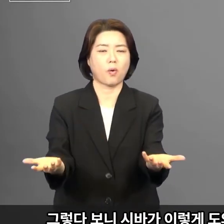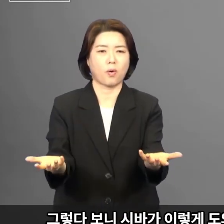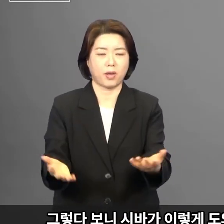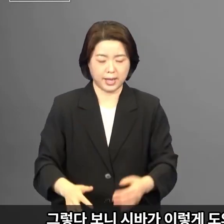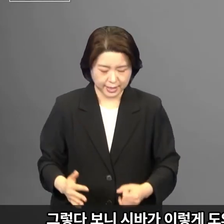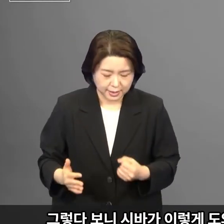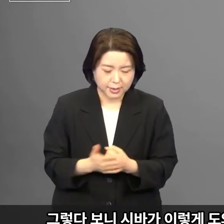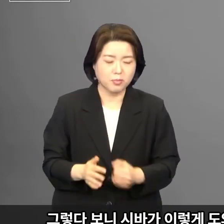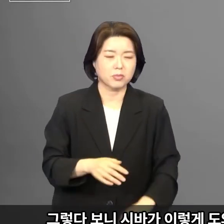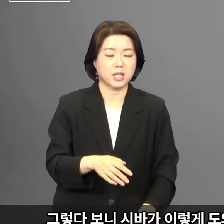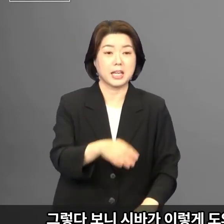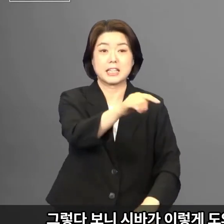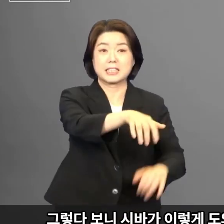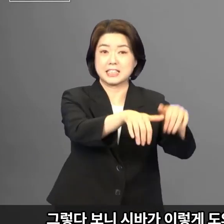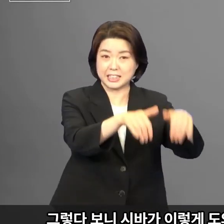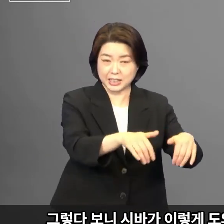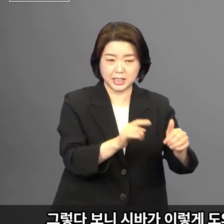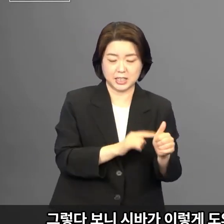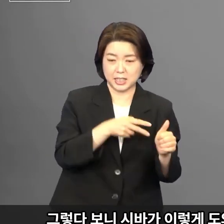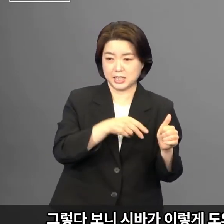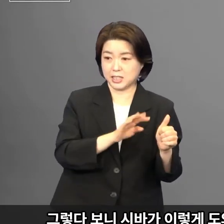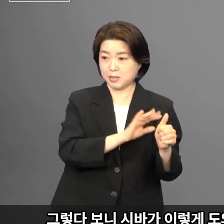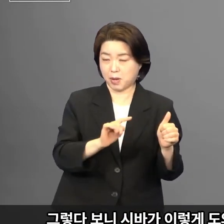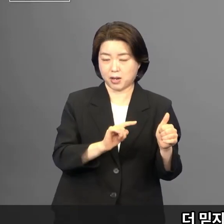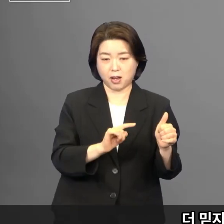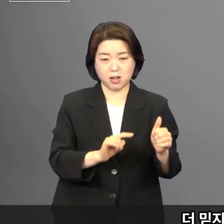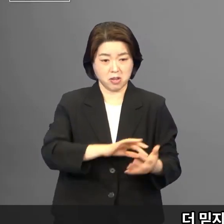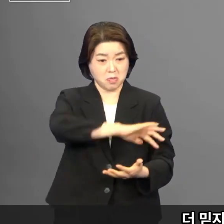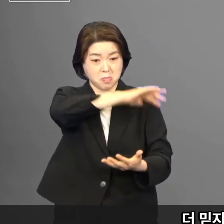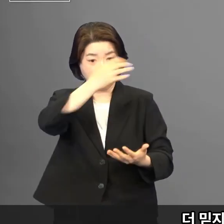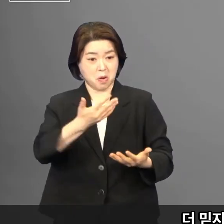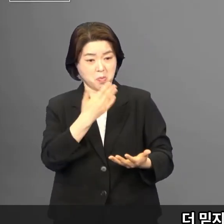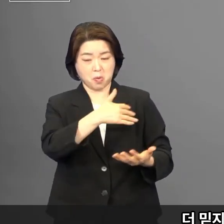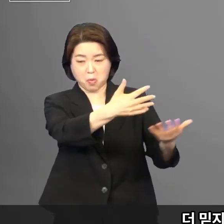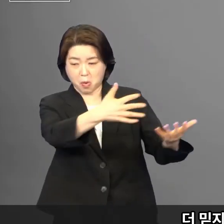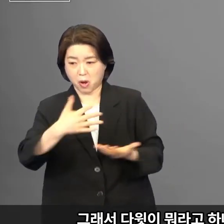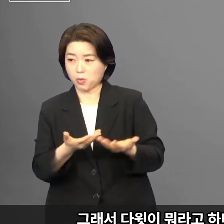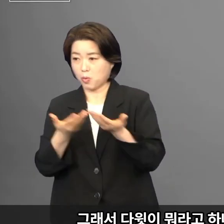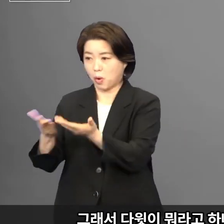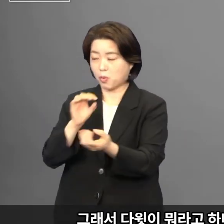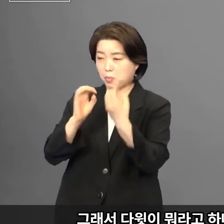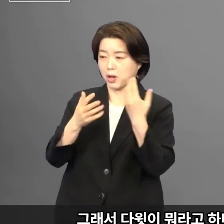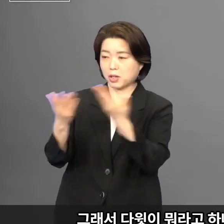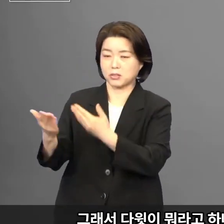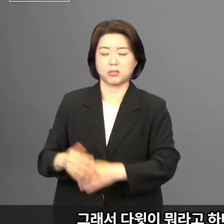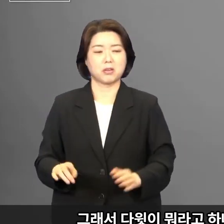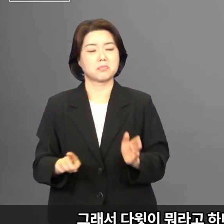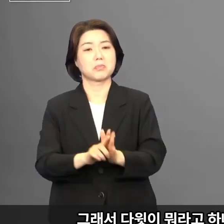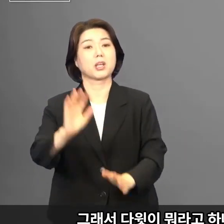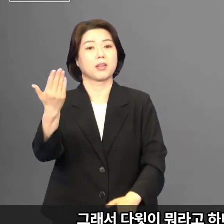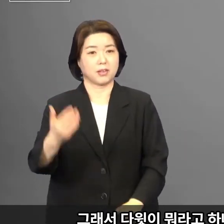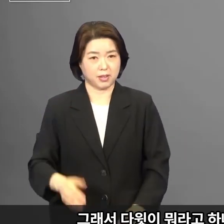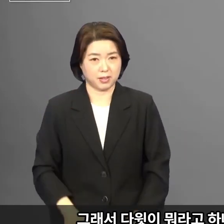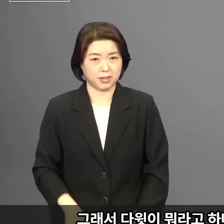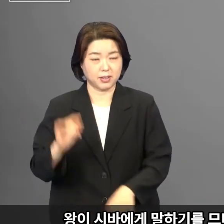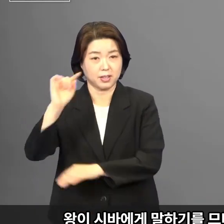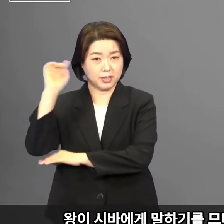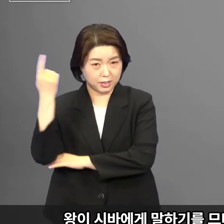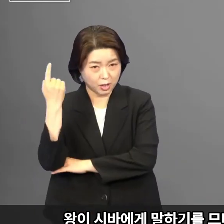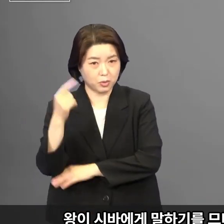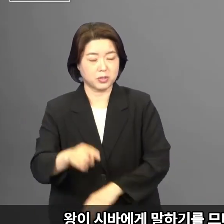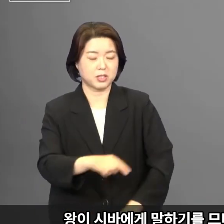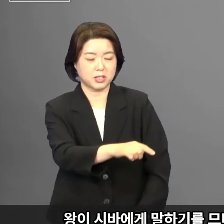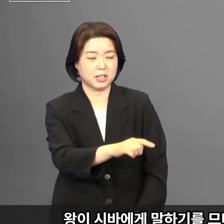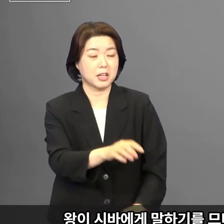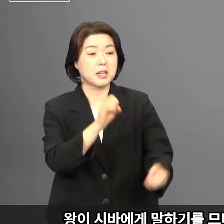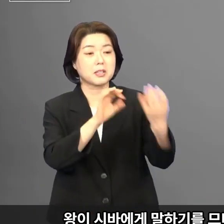보니 시바가 이렇게 도와줄 뿐만 아니라 그런 얘기를 하니까 더 믿지 않겠습니까? 그래서 다윗이 뭐라고 하냐면 이렇게 얘기를 하는 거예요. 왕이